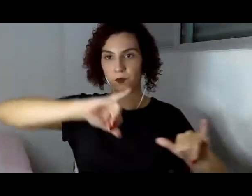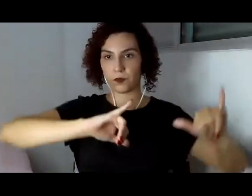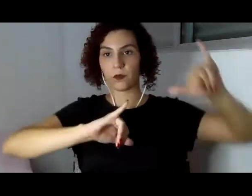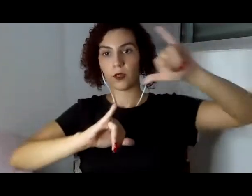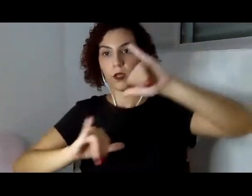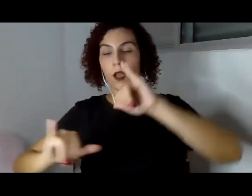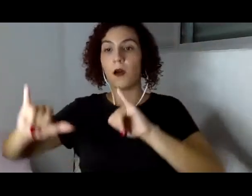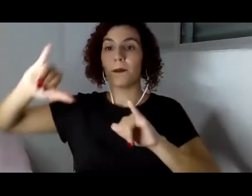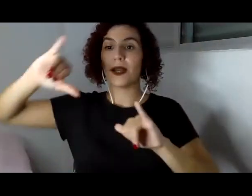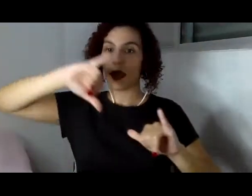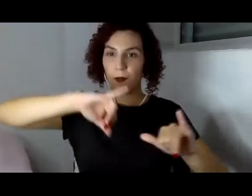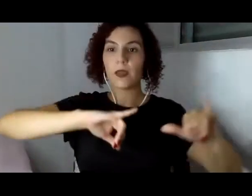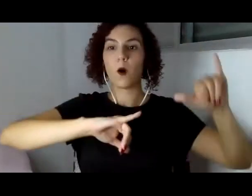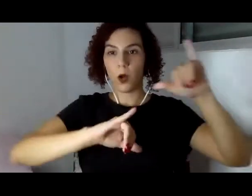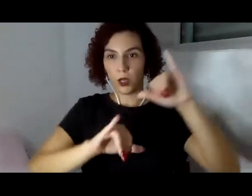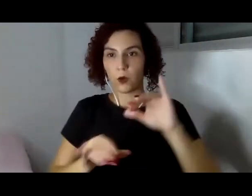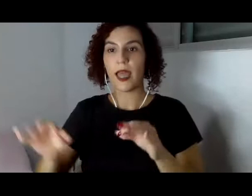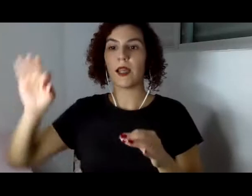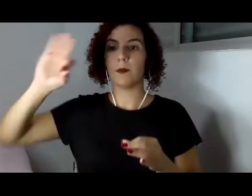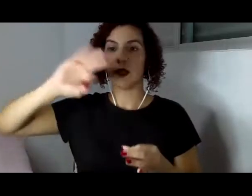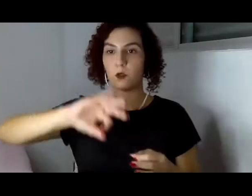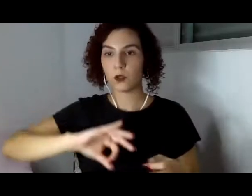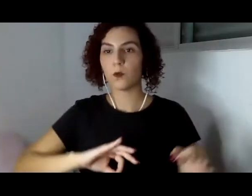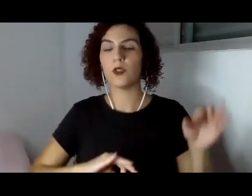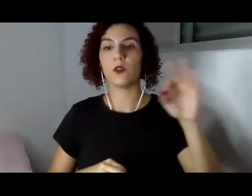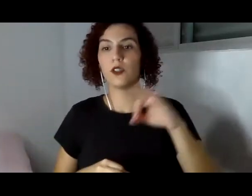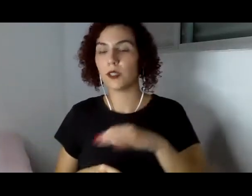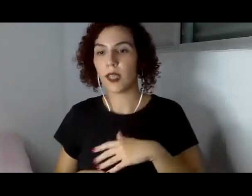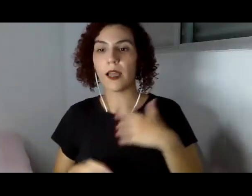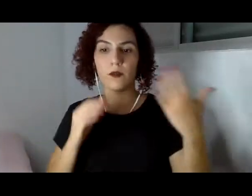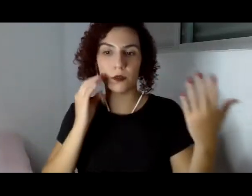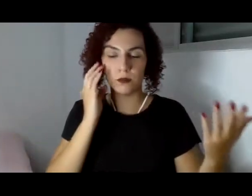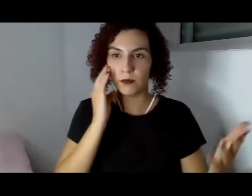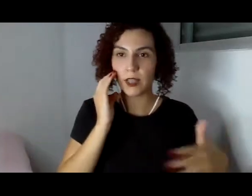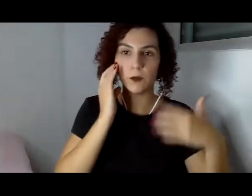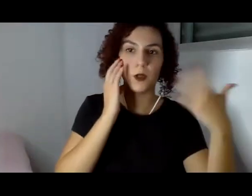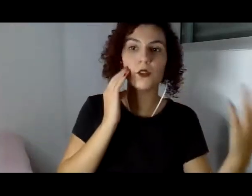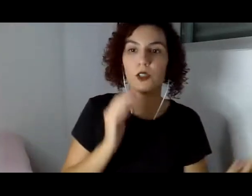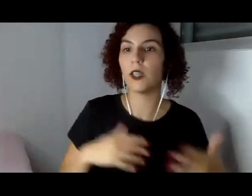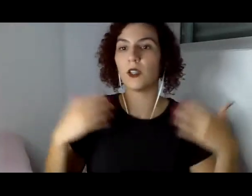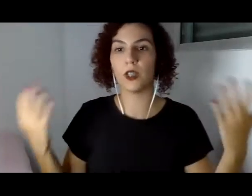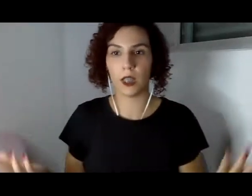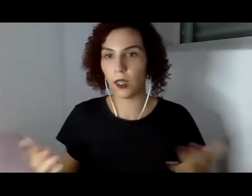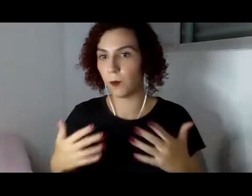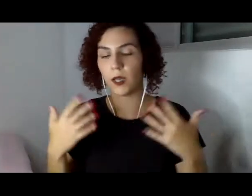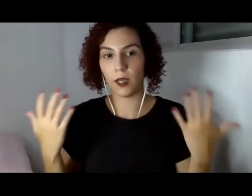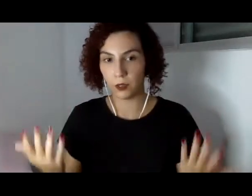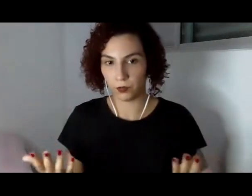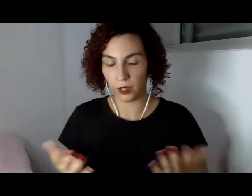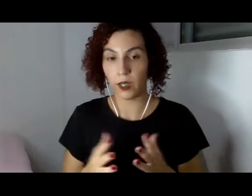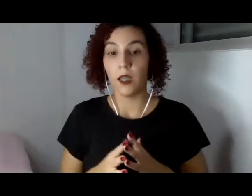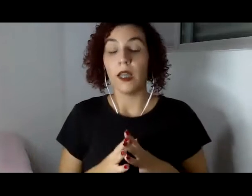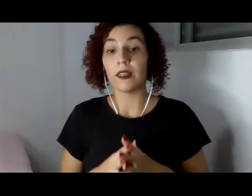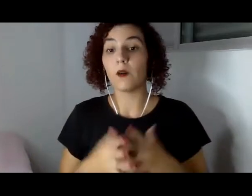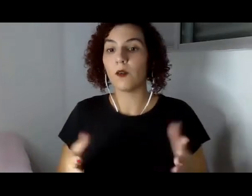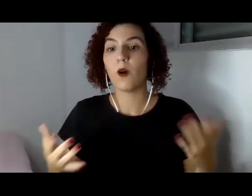laboratório, mas ele é bem icônico, né? Lembrando dos tubozinhos de ensaio, né? De biologia, de química,